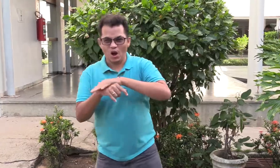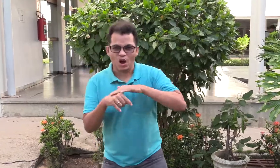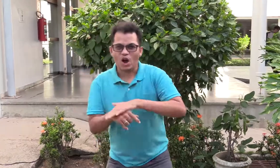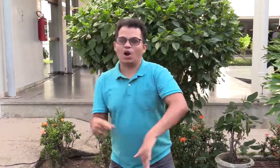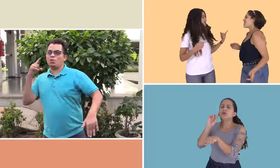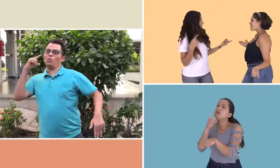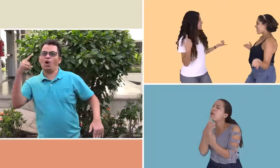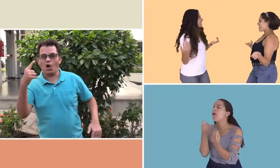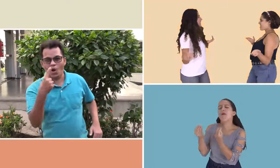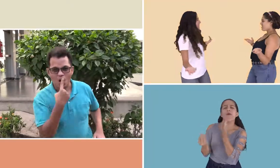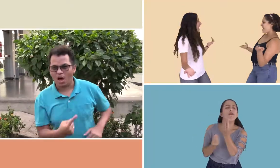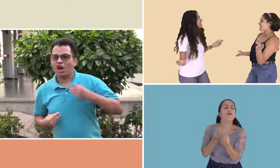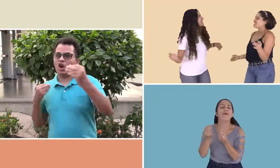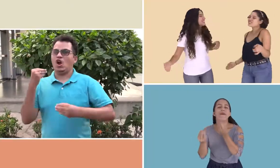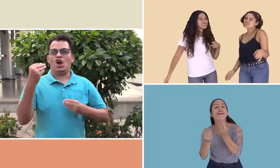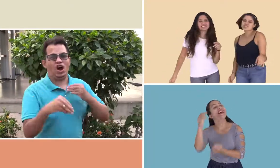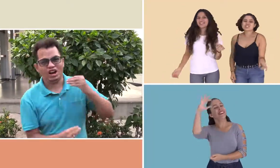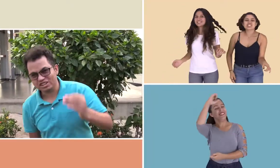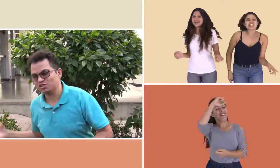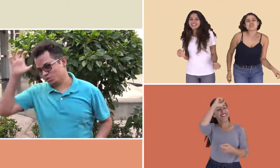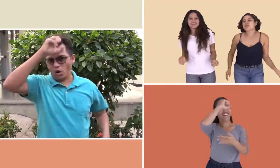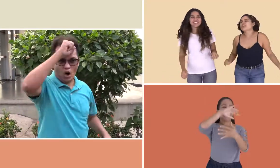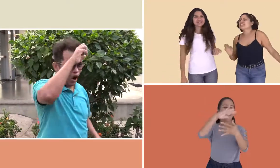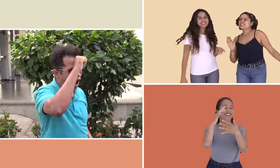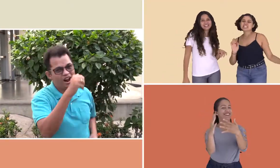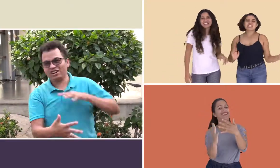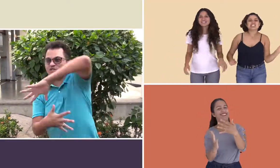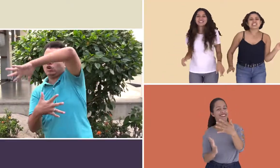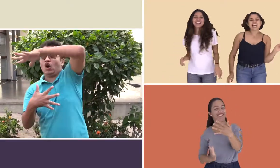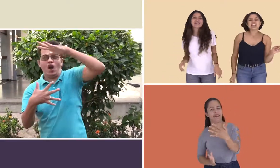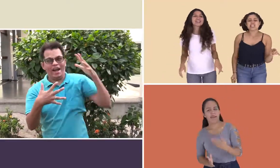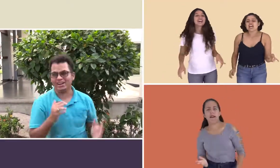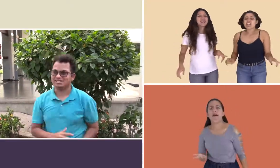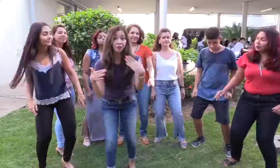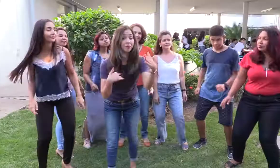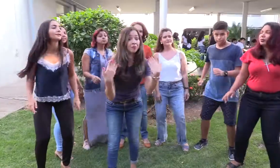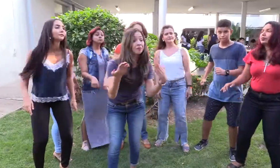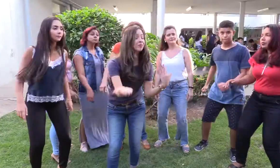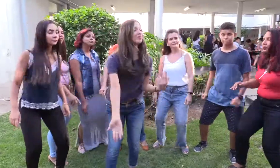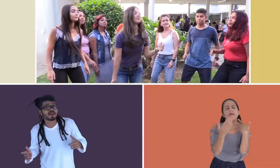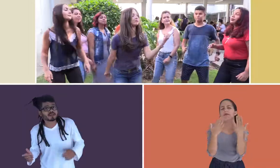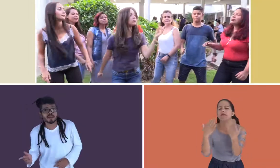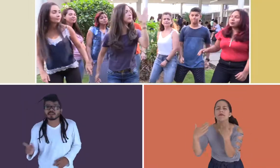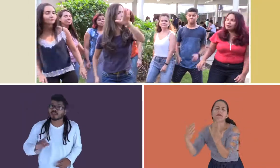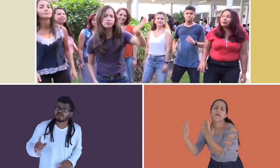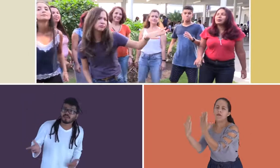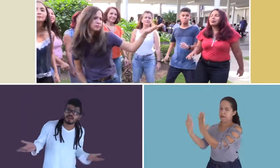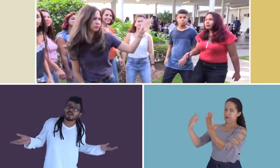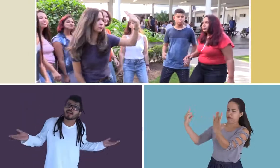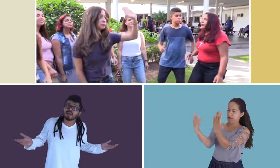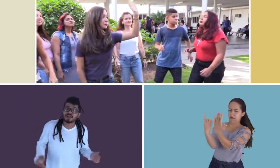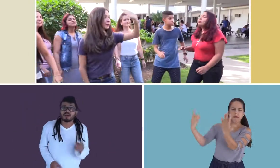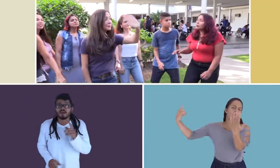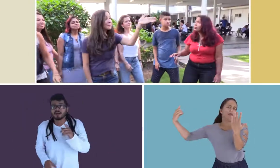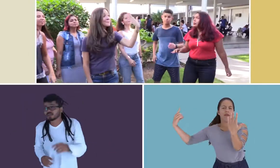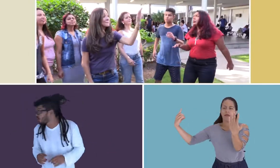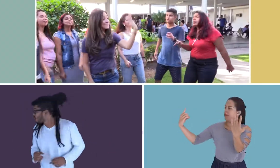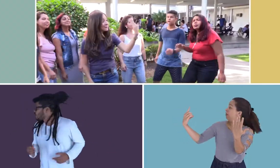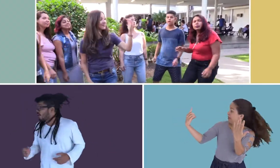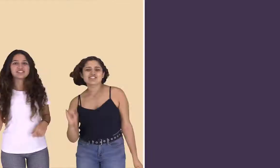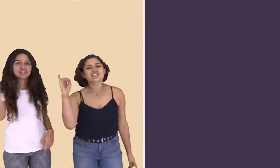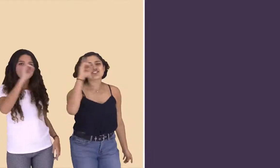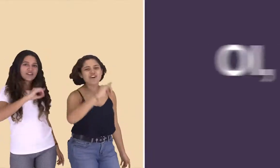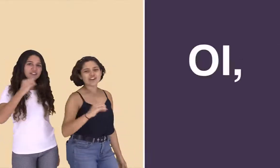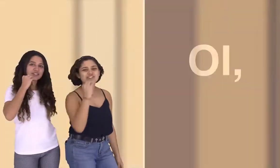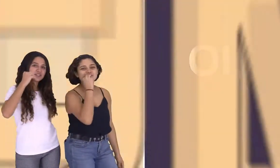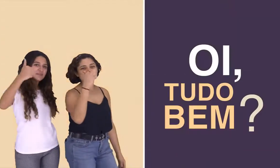Conversar com surdo, quer saber como que faz? Estude a nossa língua brasileira de sinais. Na roda com os amigos, não está faltando alguém? Olha ao seu